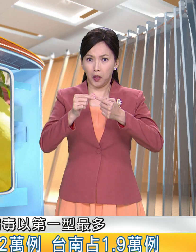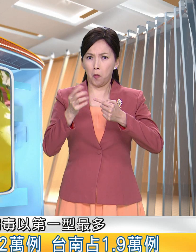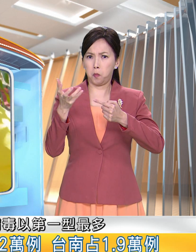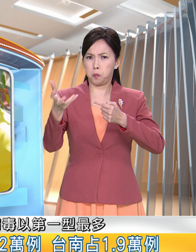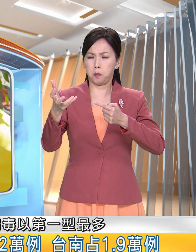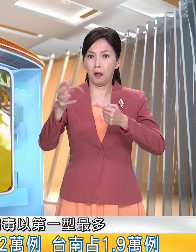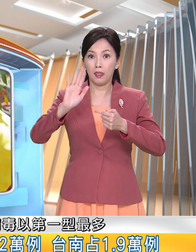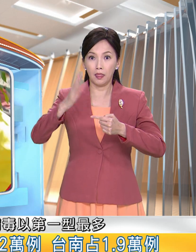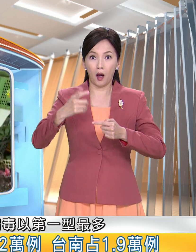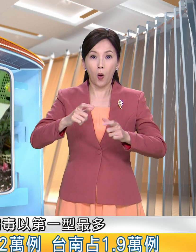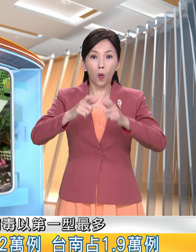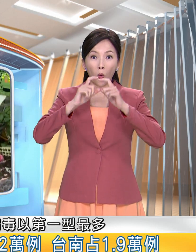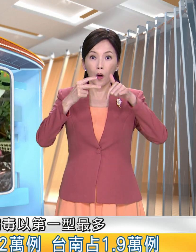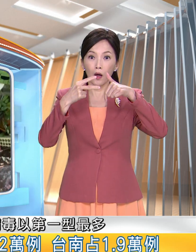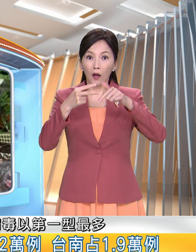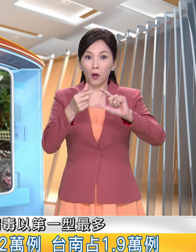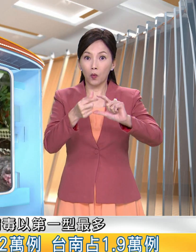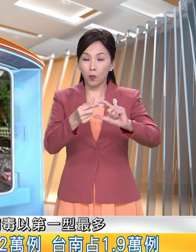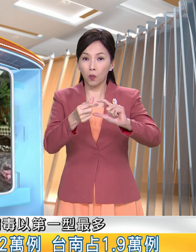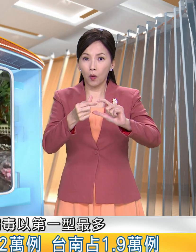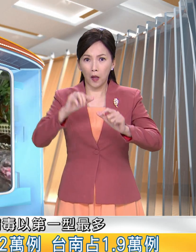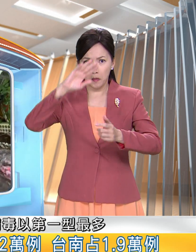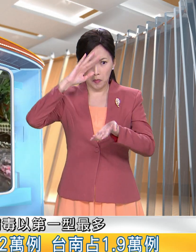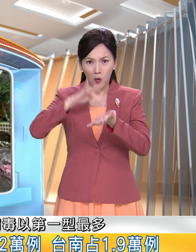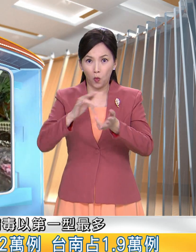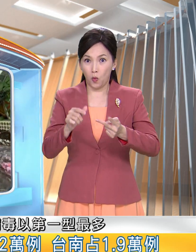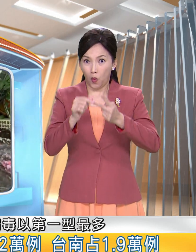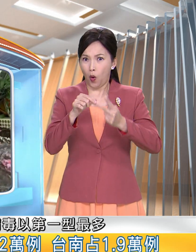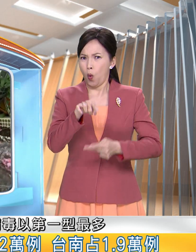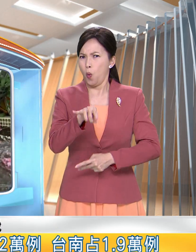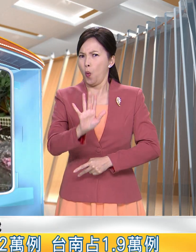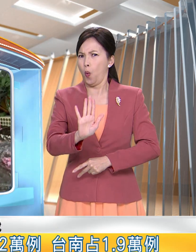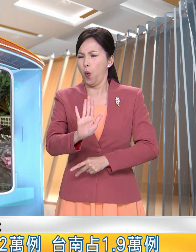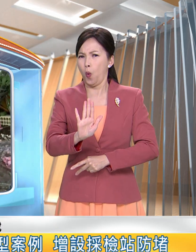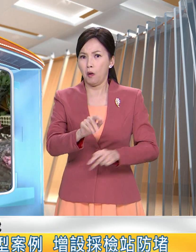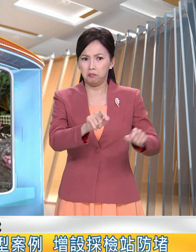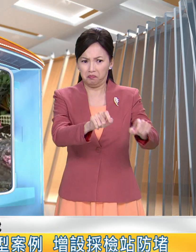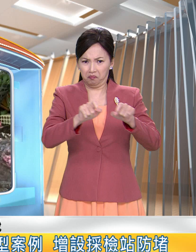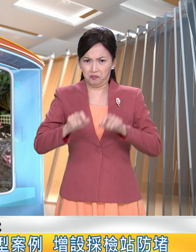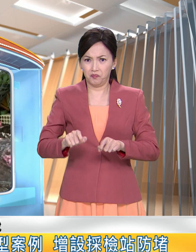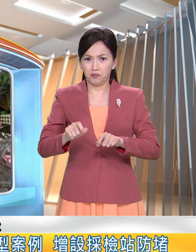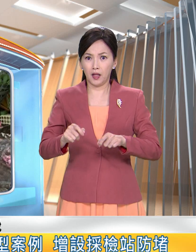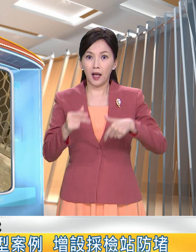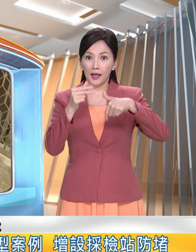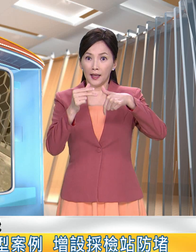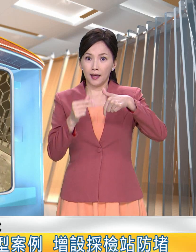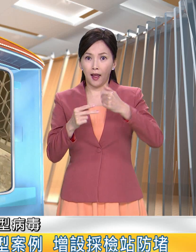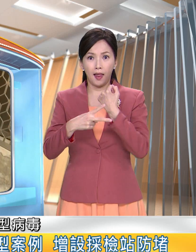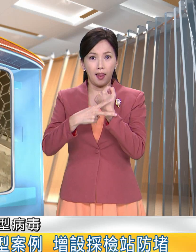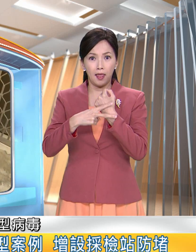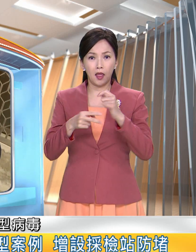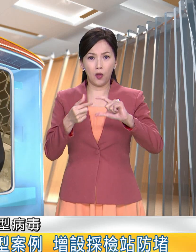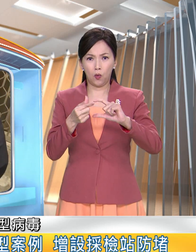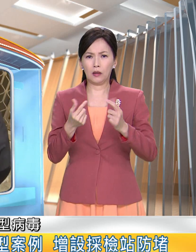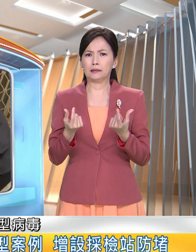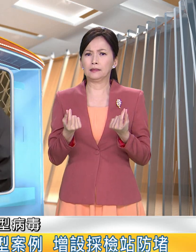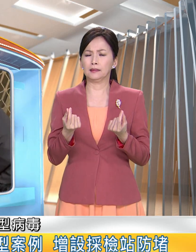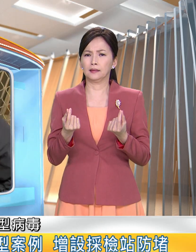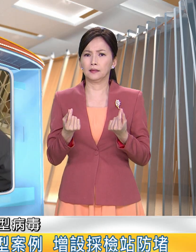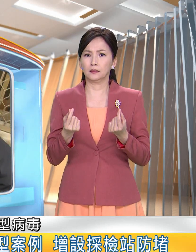流行的病毒以第一型最多，不过继归仁区之后，嘉里区也验出了第二型病